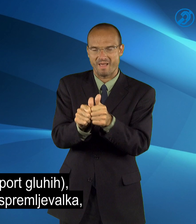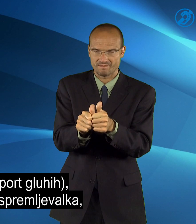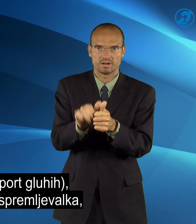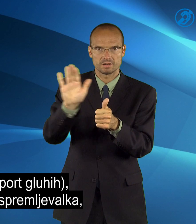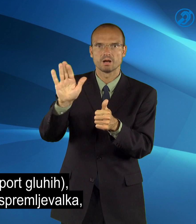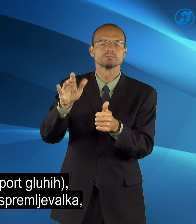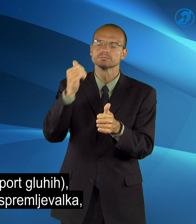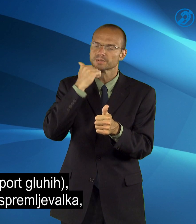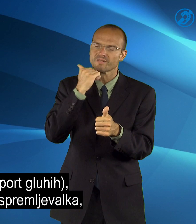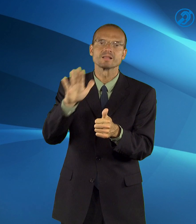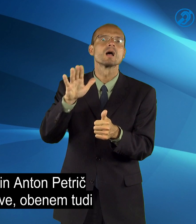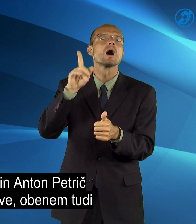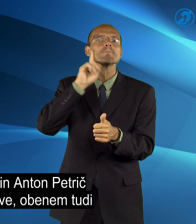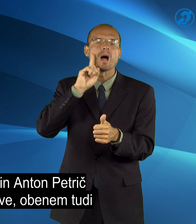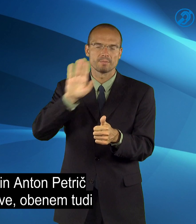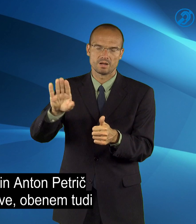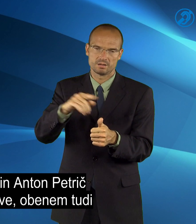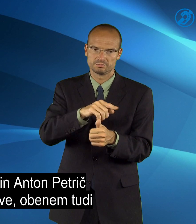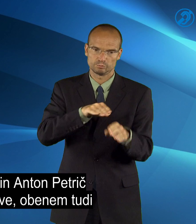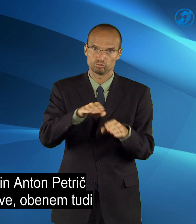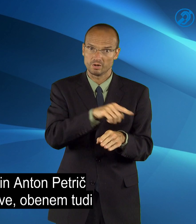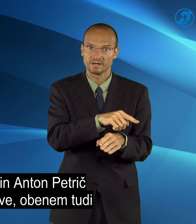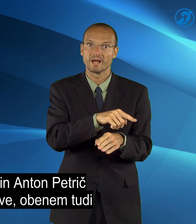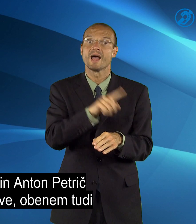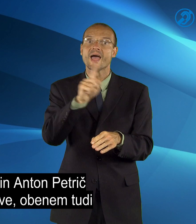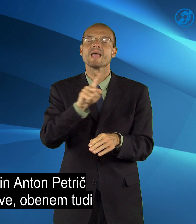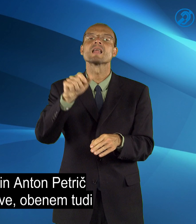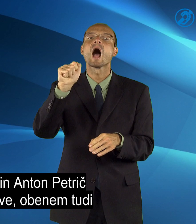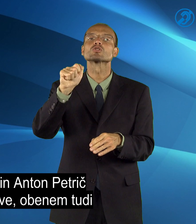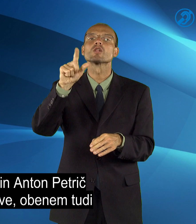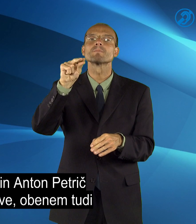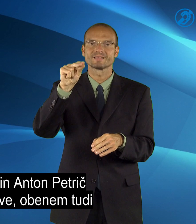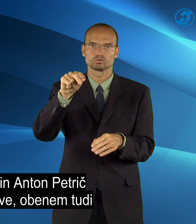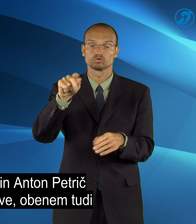Anton Petrič kot vodja odprave, obenem tudi delegat na kongresu ICSD-ja.